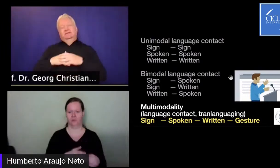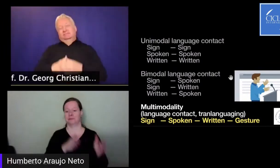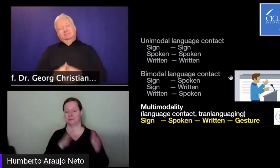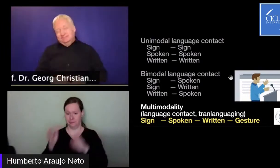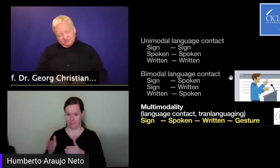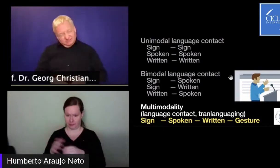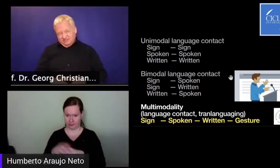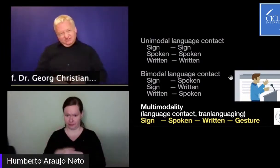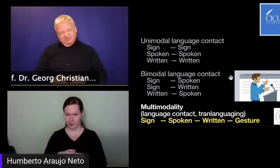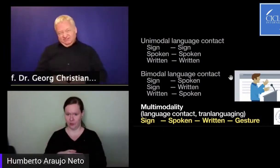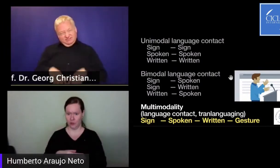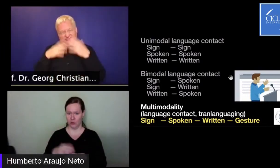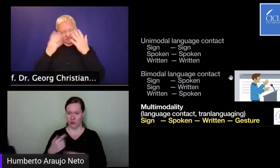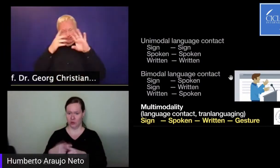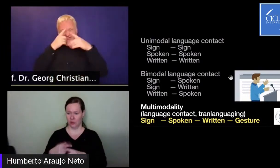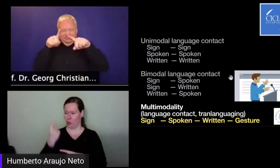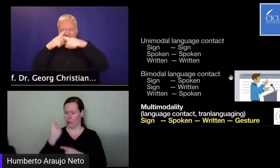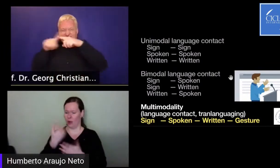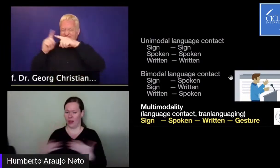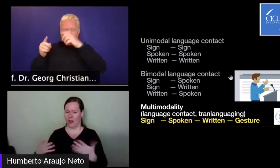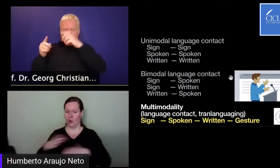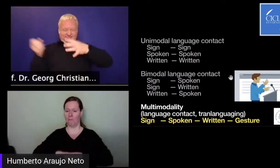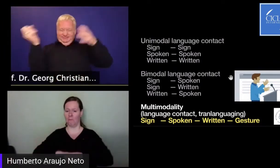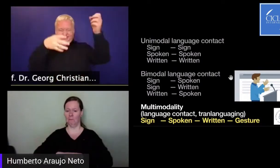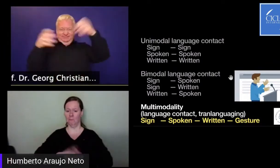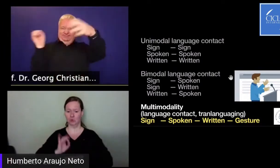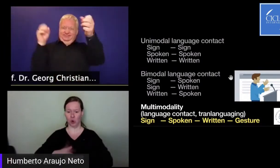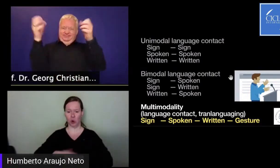Embora ele seja extremamente importante.